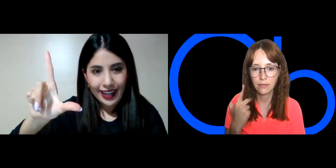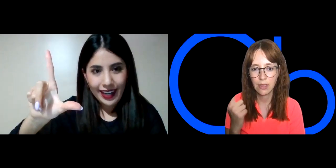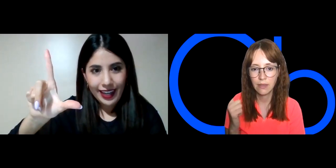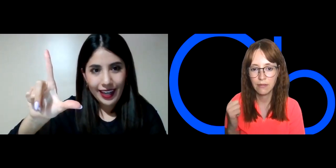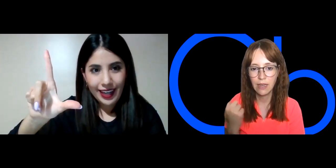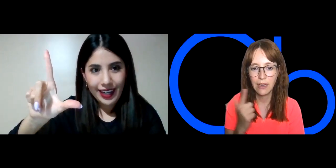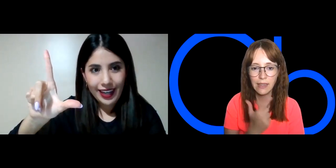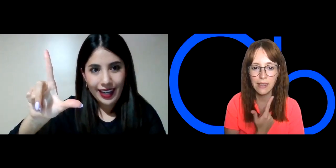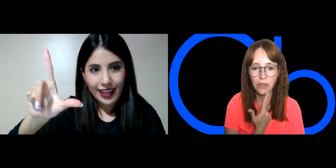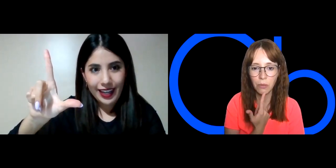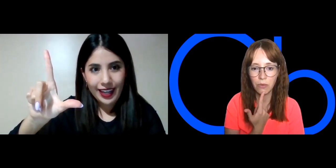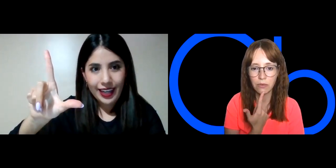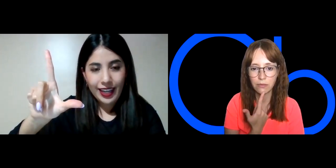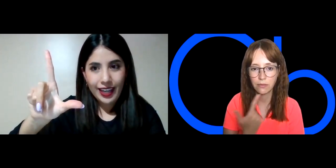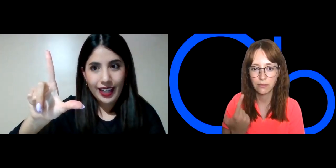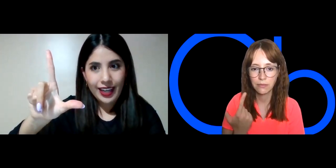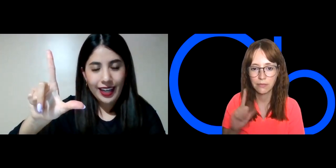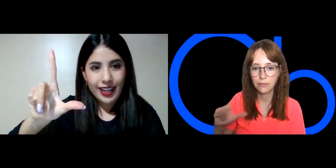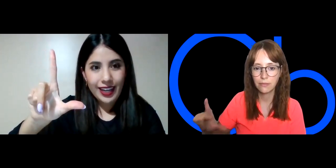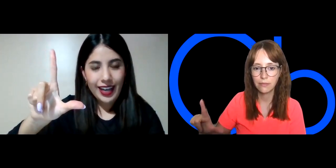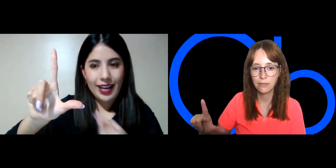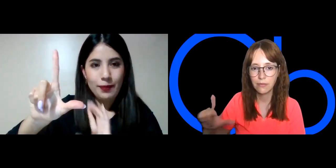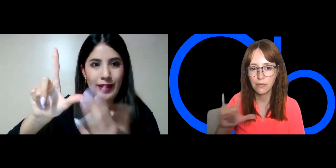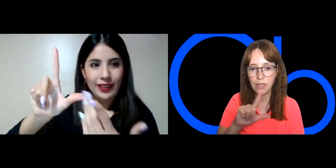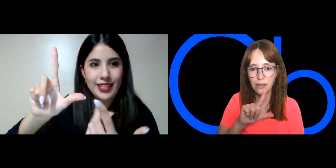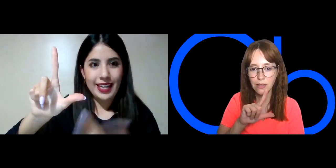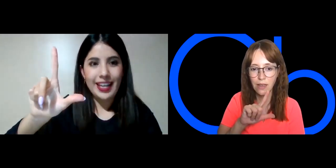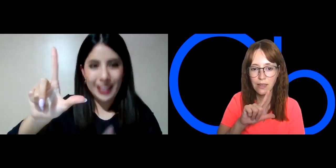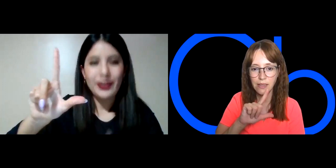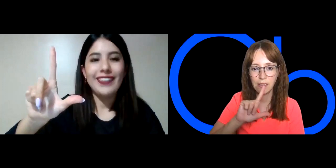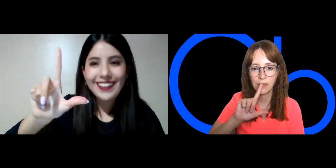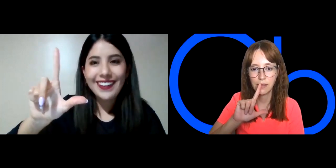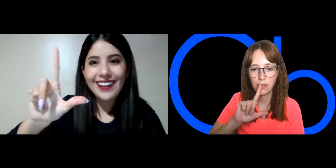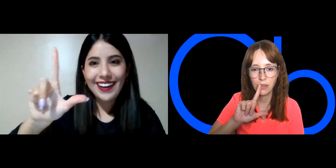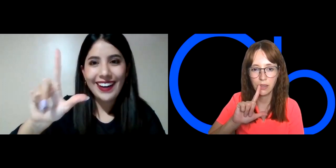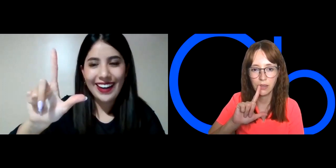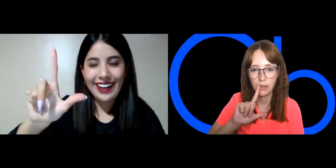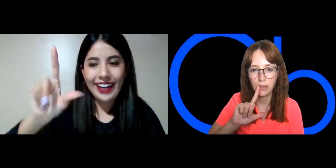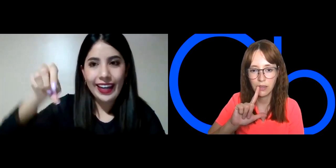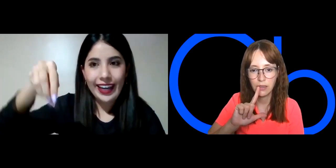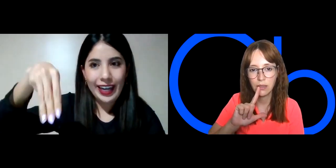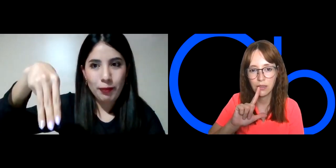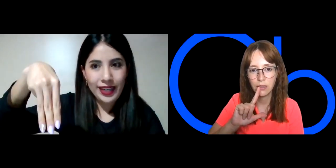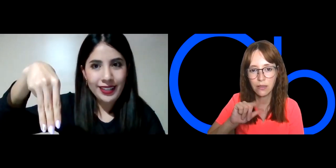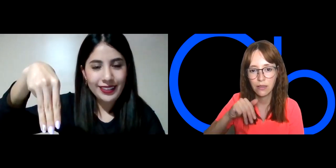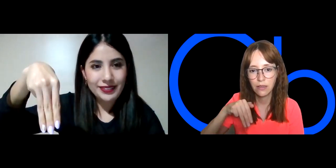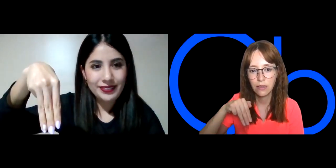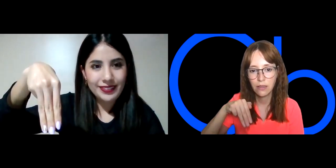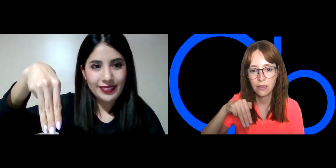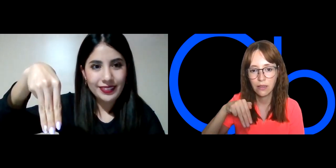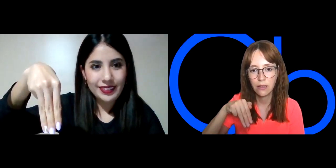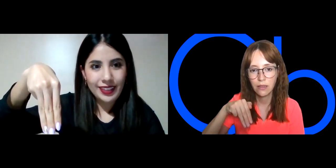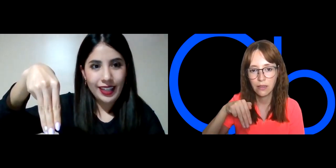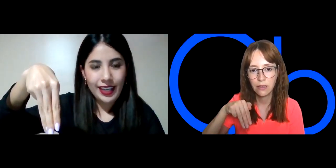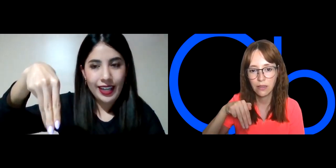L, La L sí es como mirando hacia el así. frente, ajá, L, M,